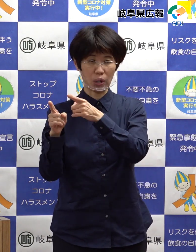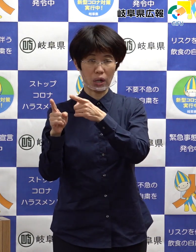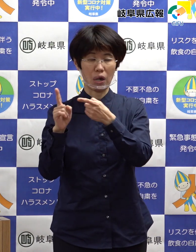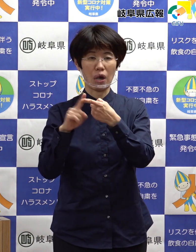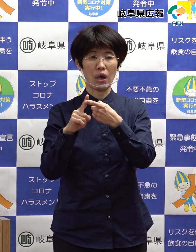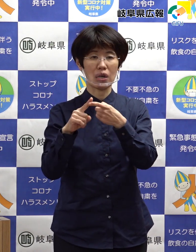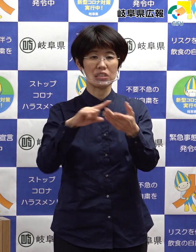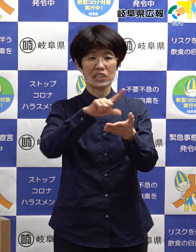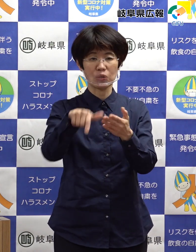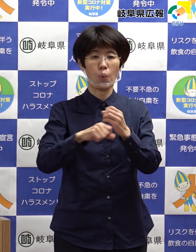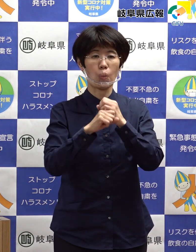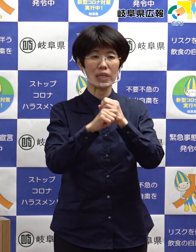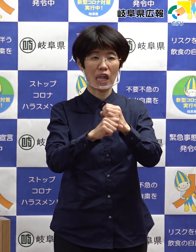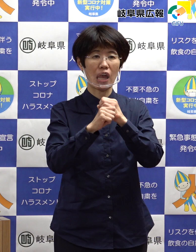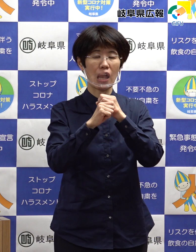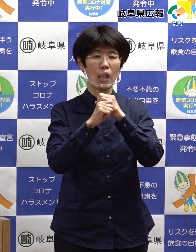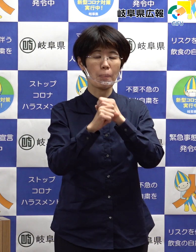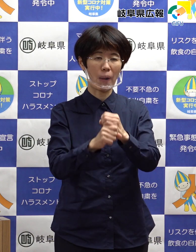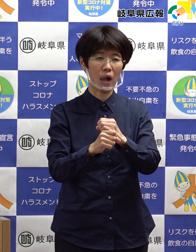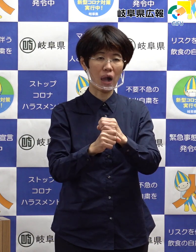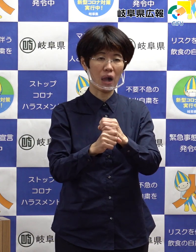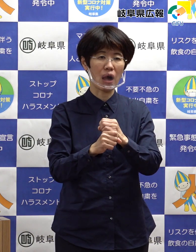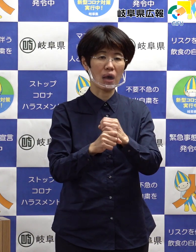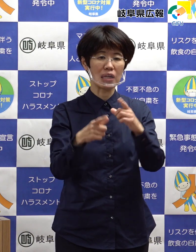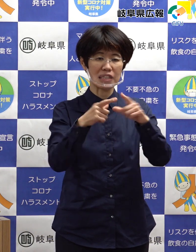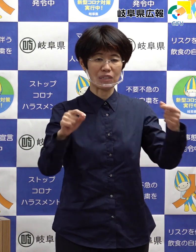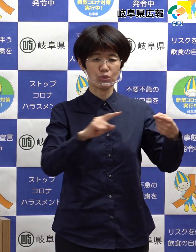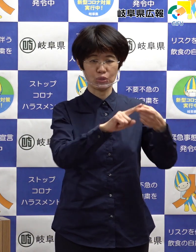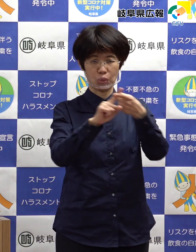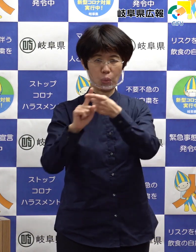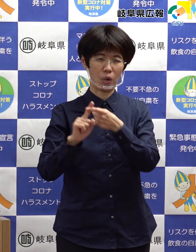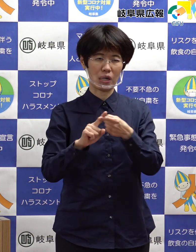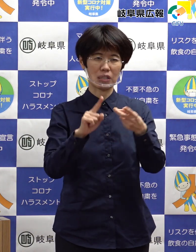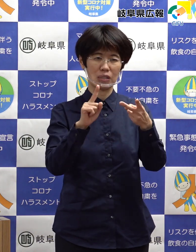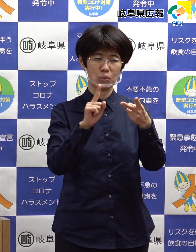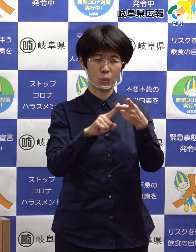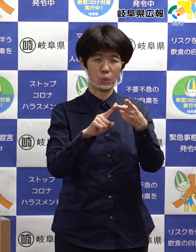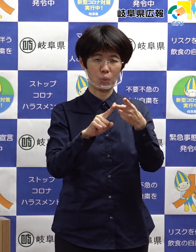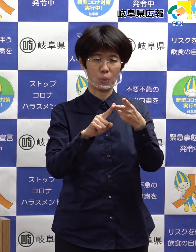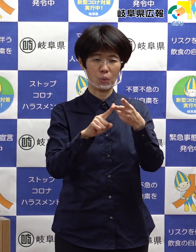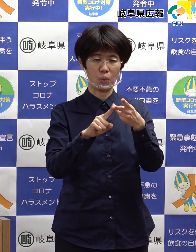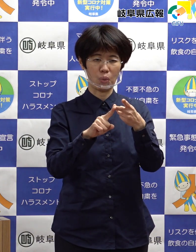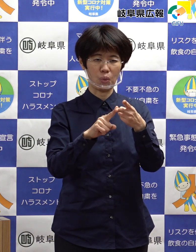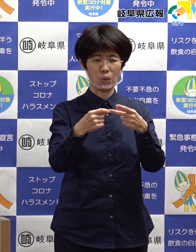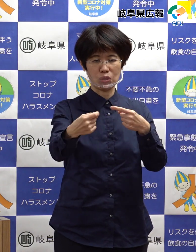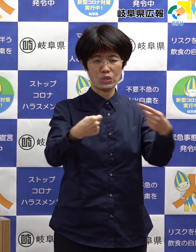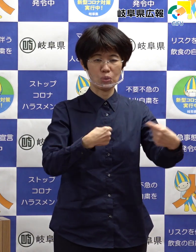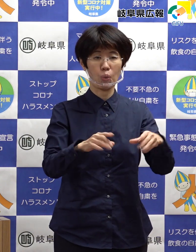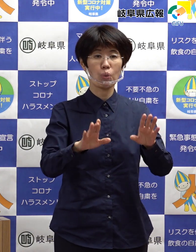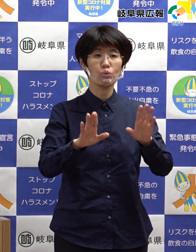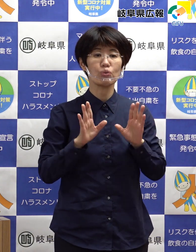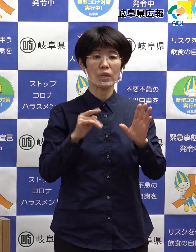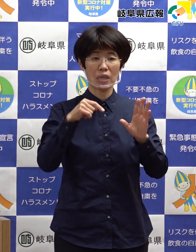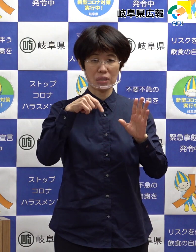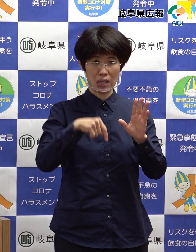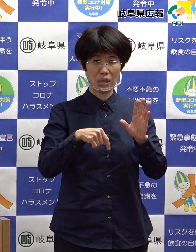から地方競馬全国協会ですか、そういったところの指導を受けながら、